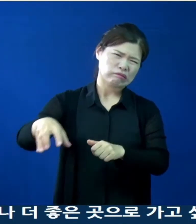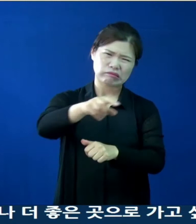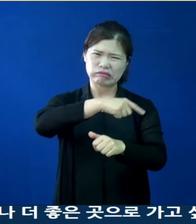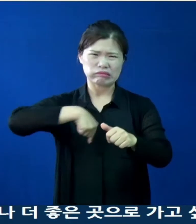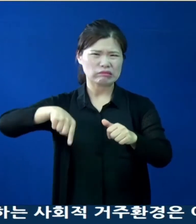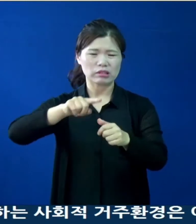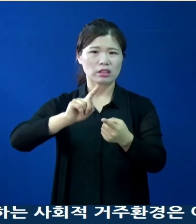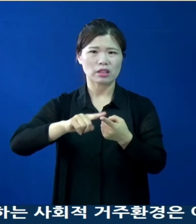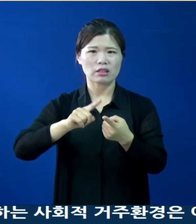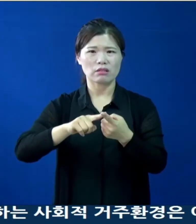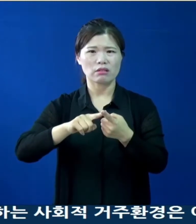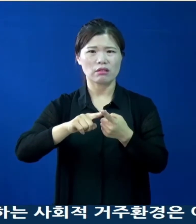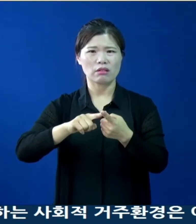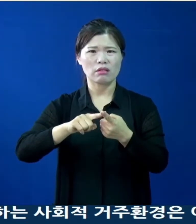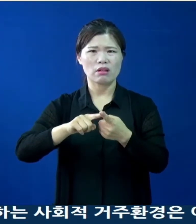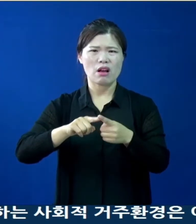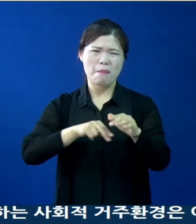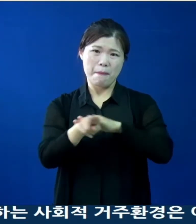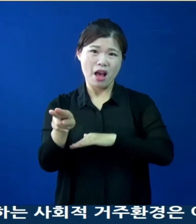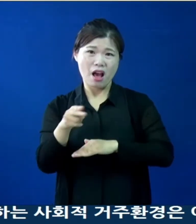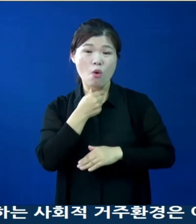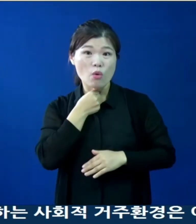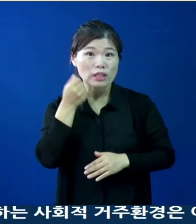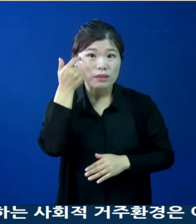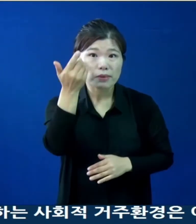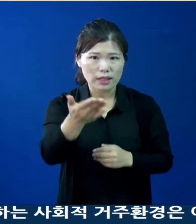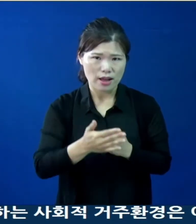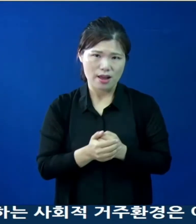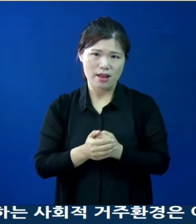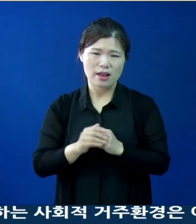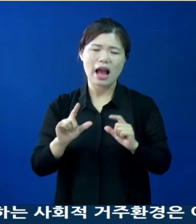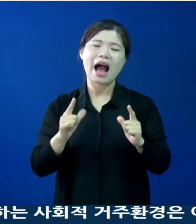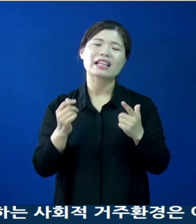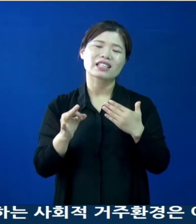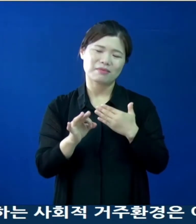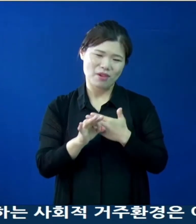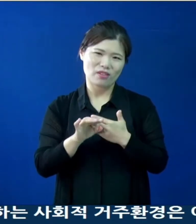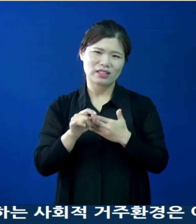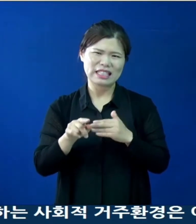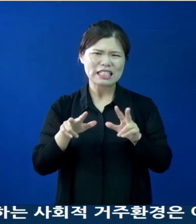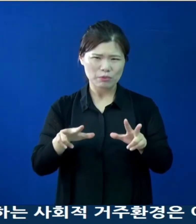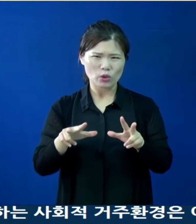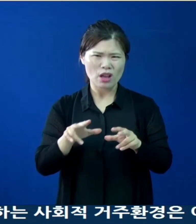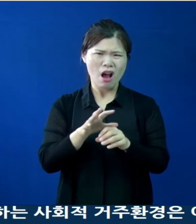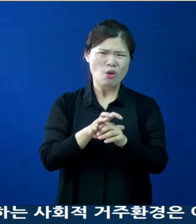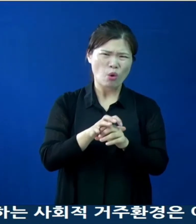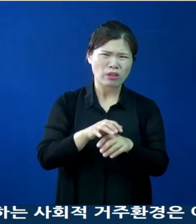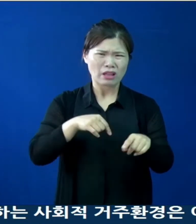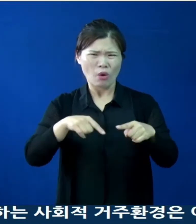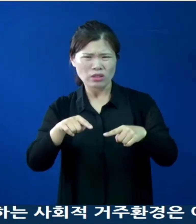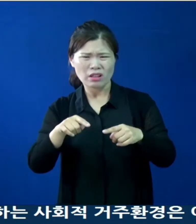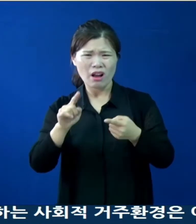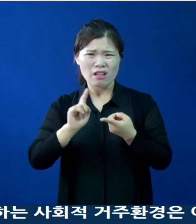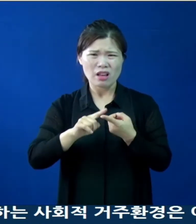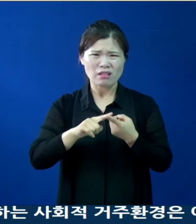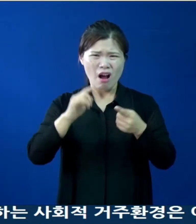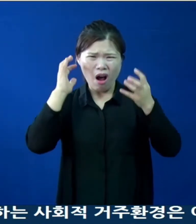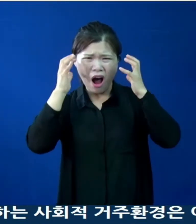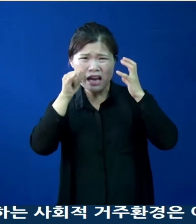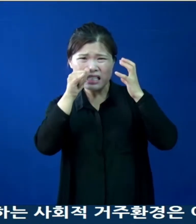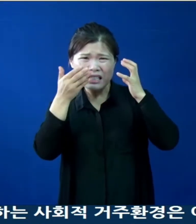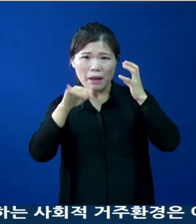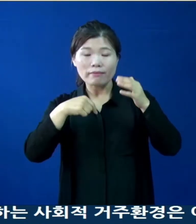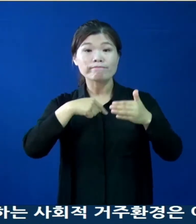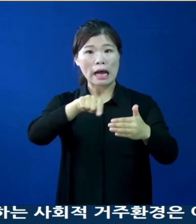빨리 벗어나고 싶으십니까? 아니면 이 가운데도 평안하게 살고 계시다고